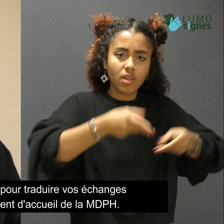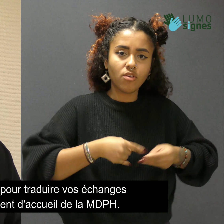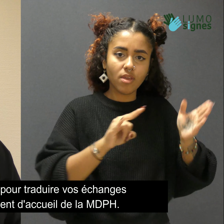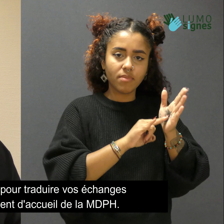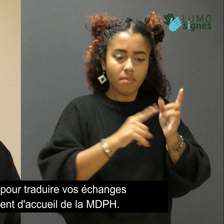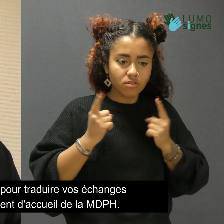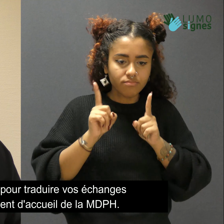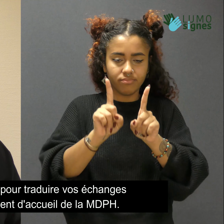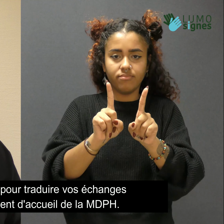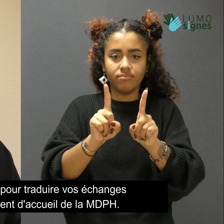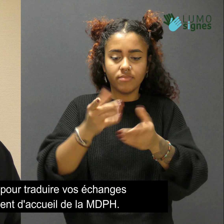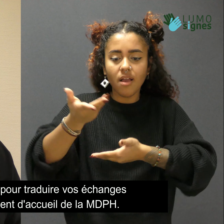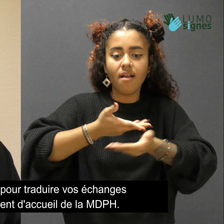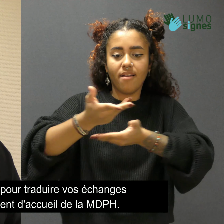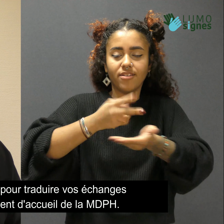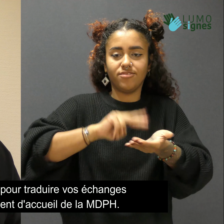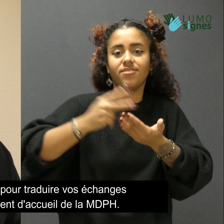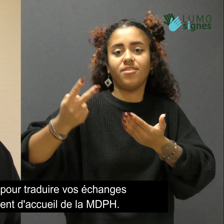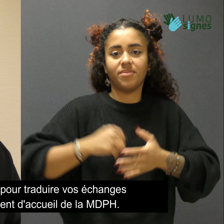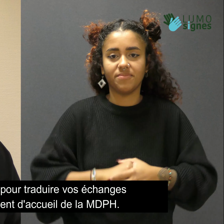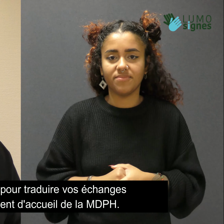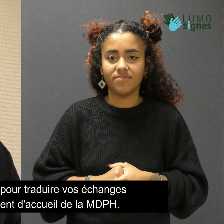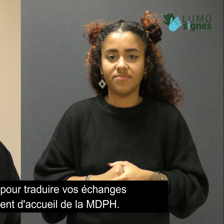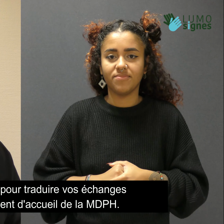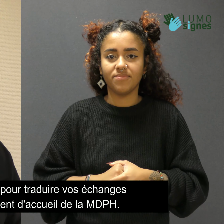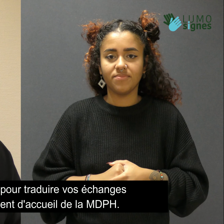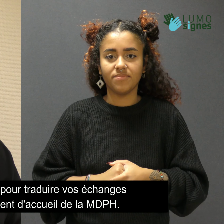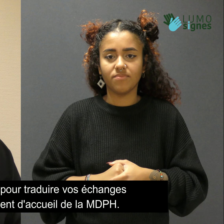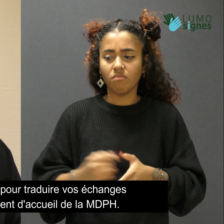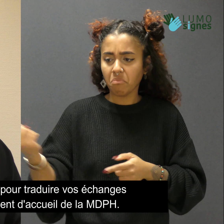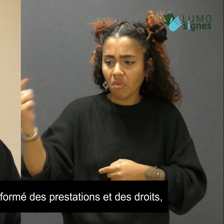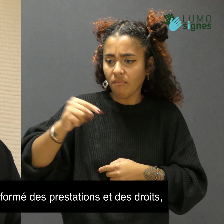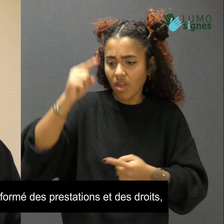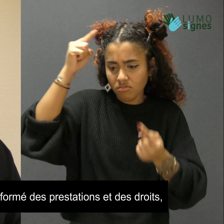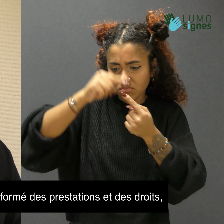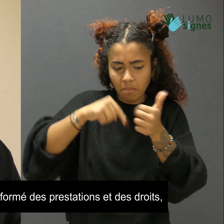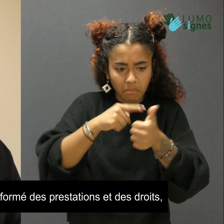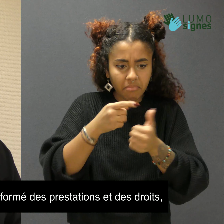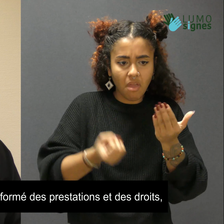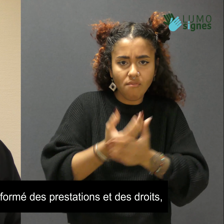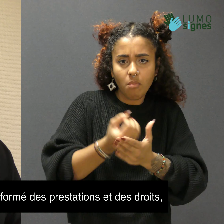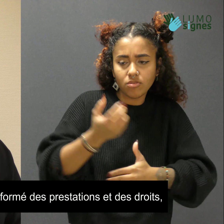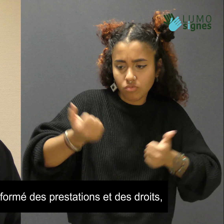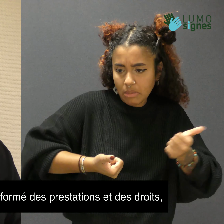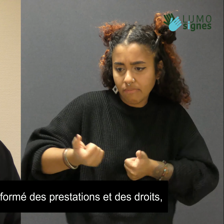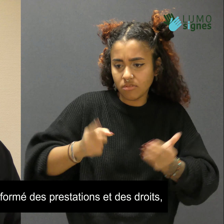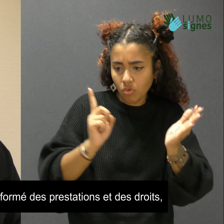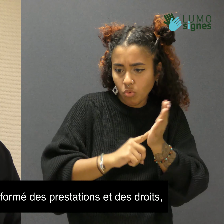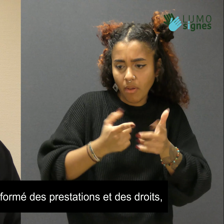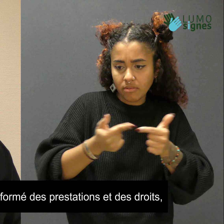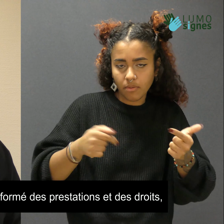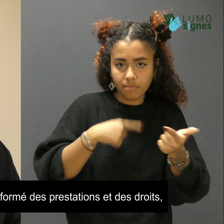pour traduire vos échanges avec un agent d'accueil de l'AMDPH. Vous pourrez être informé des